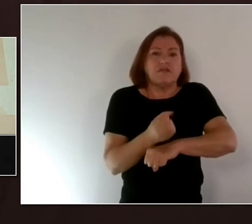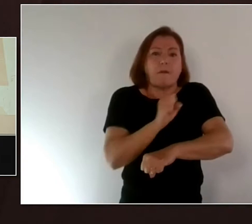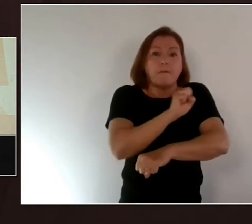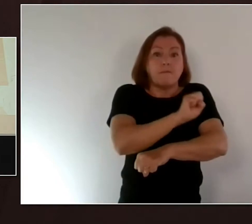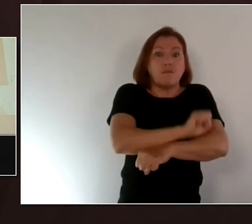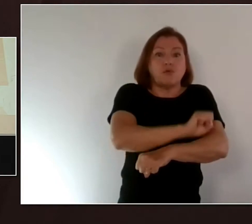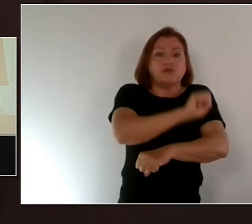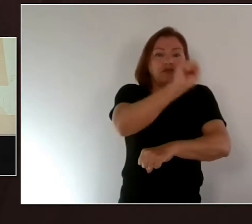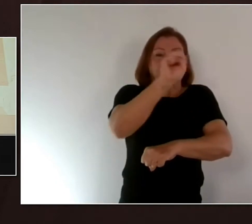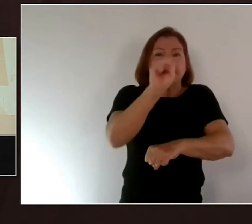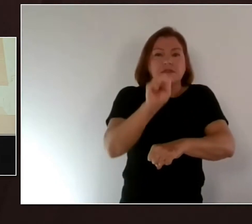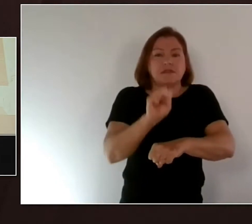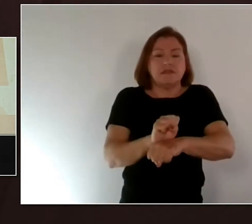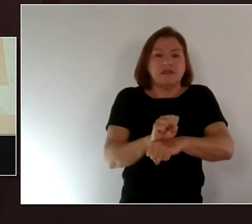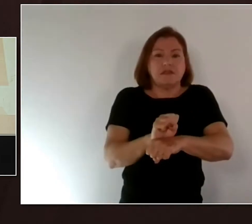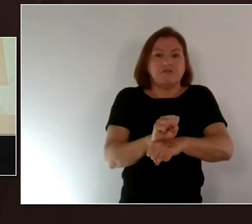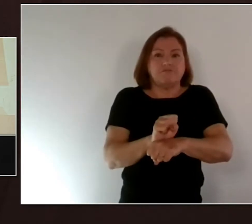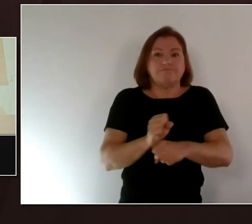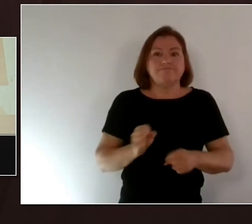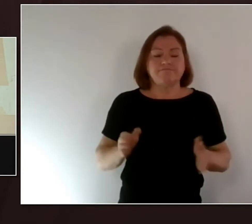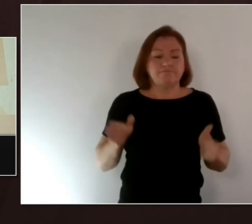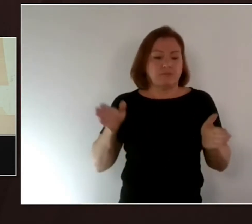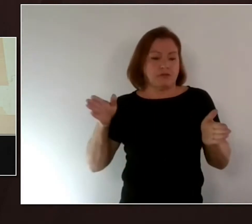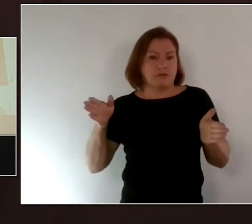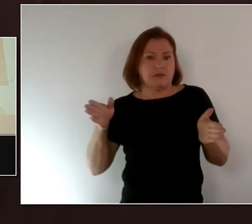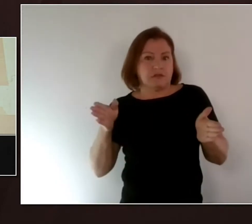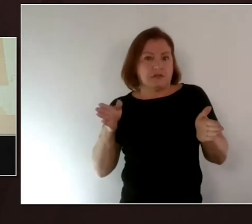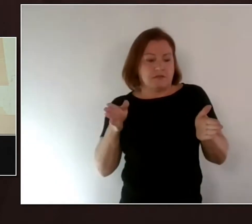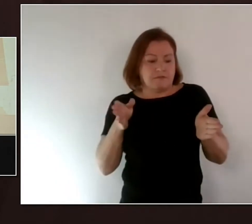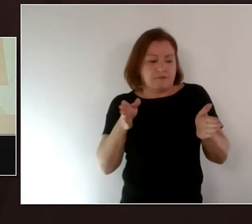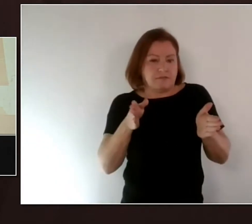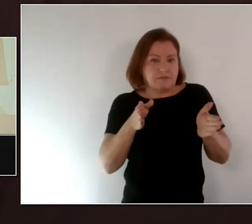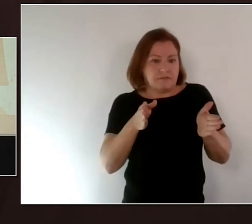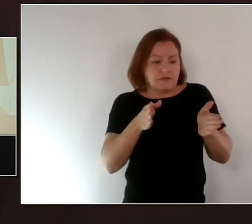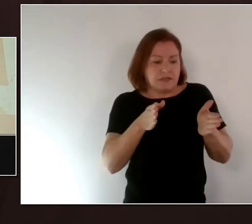no limiar, estamos na aurora